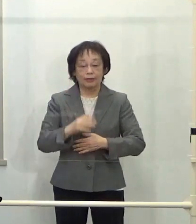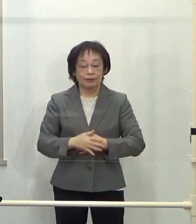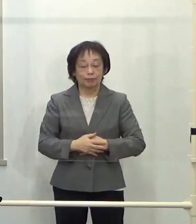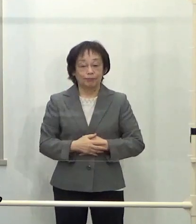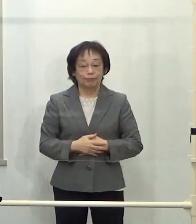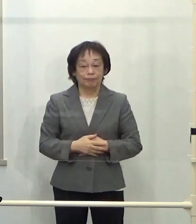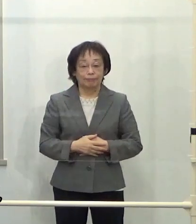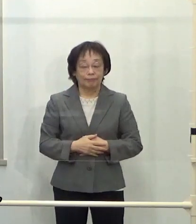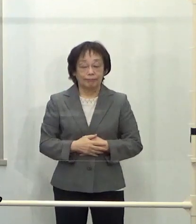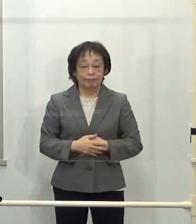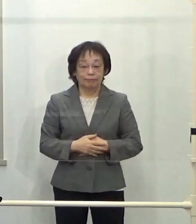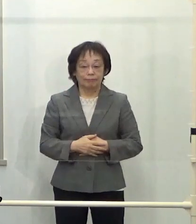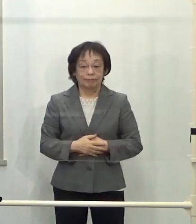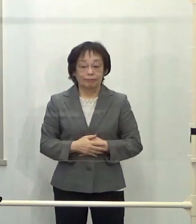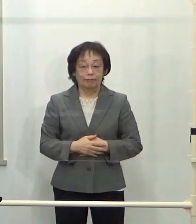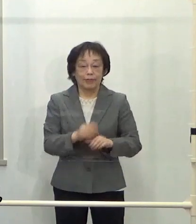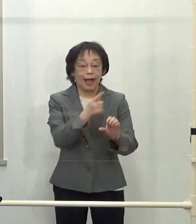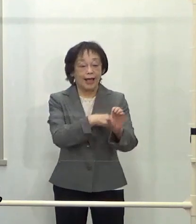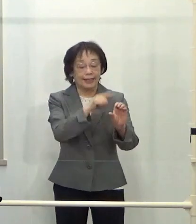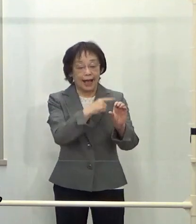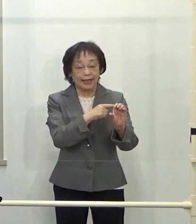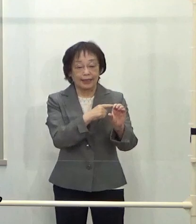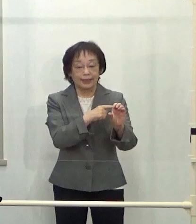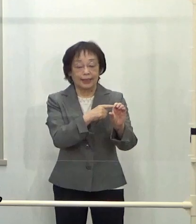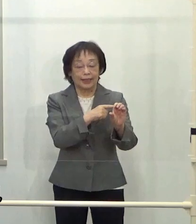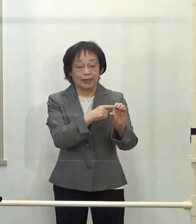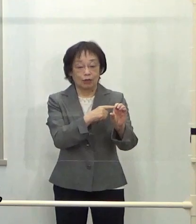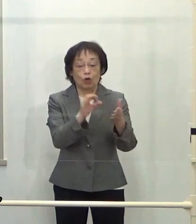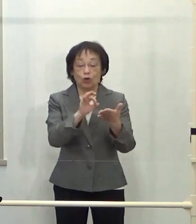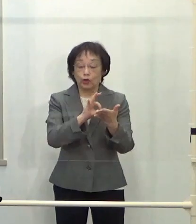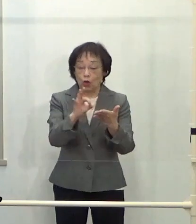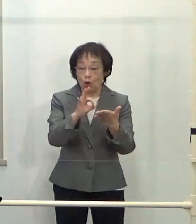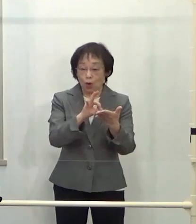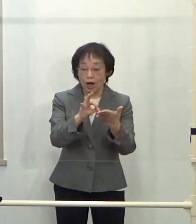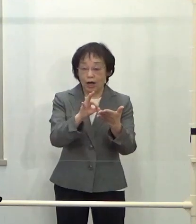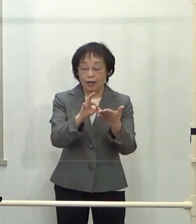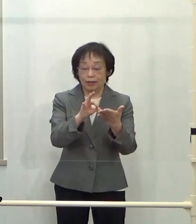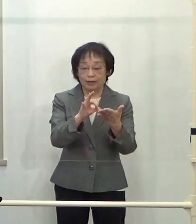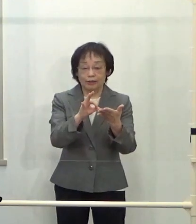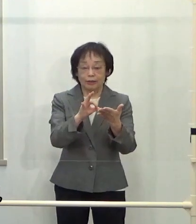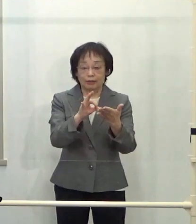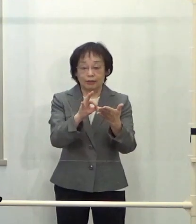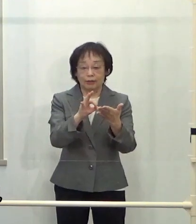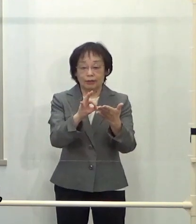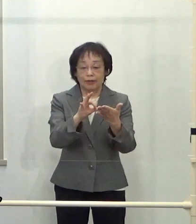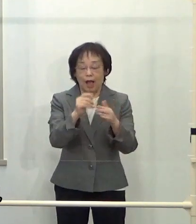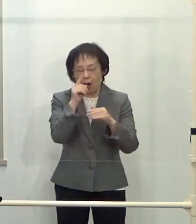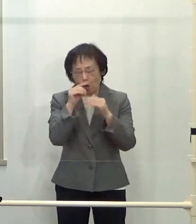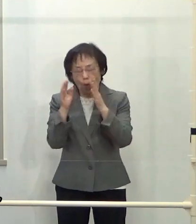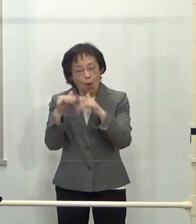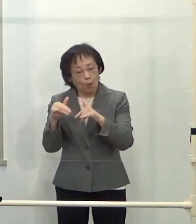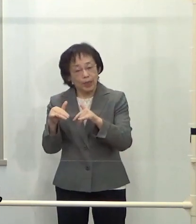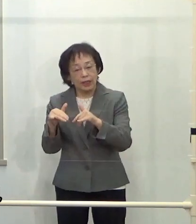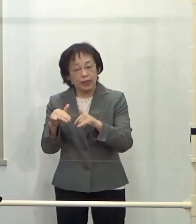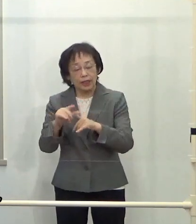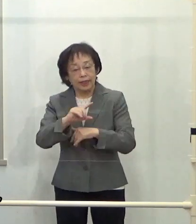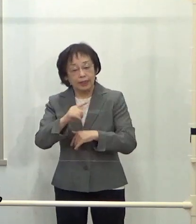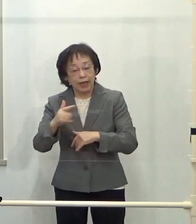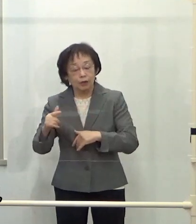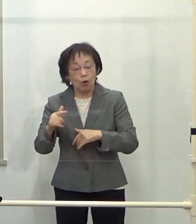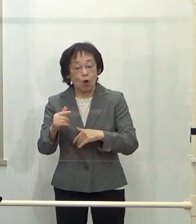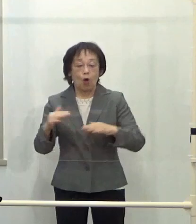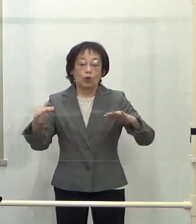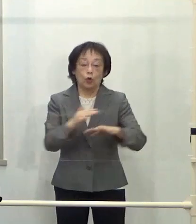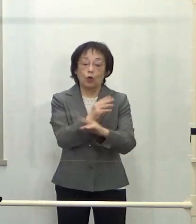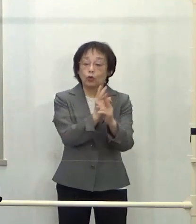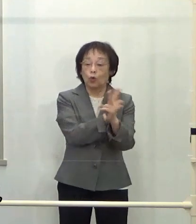したがいまして、これは再エネの利用というのはソーラーである、あるいはゴミ発電とか洋上風力だと